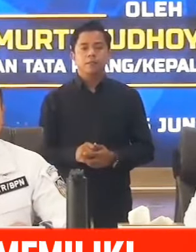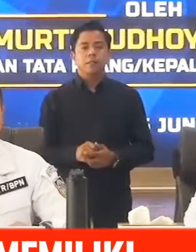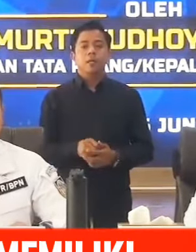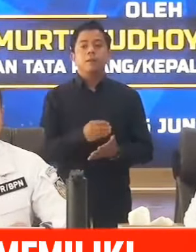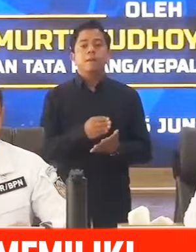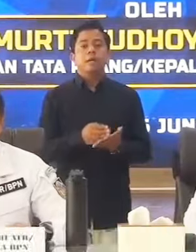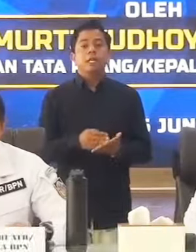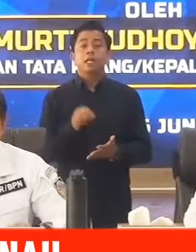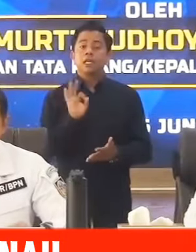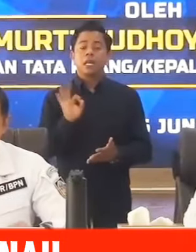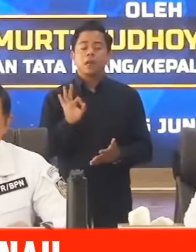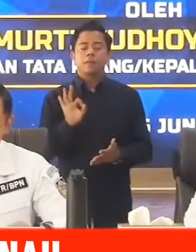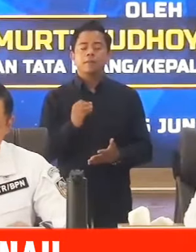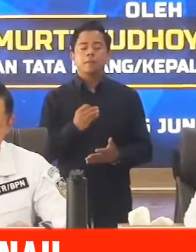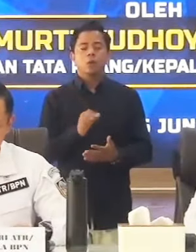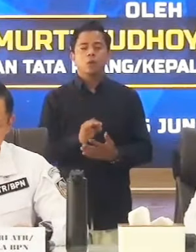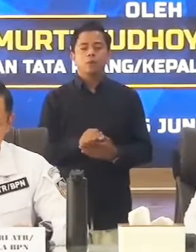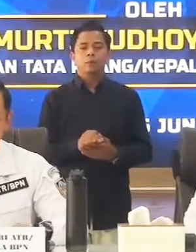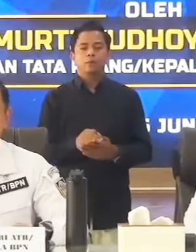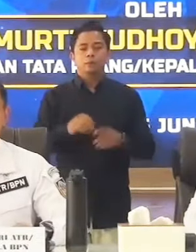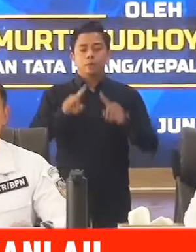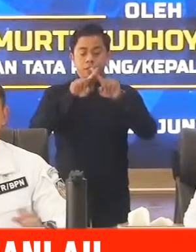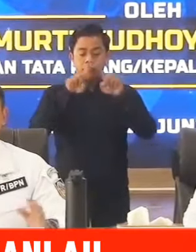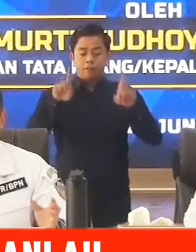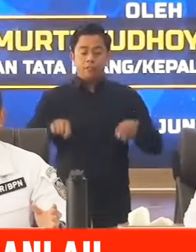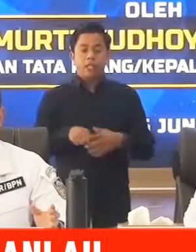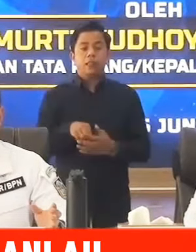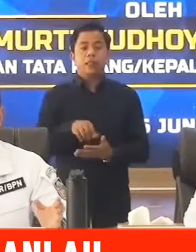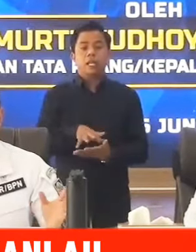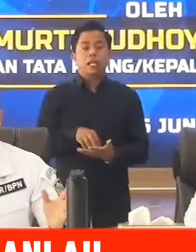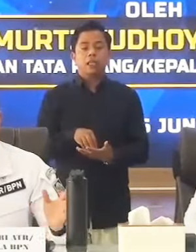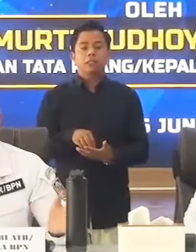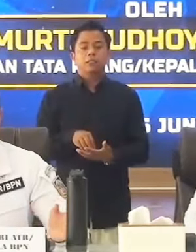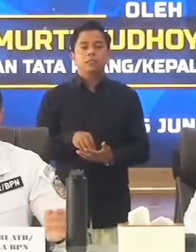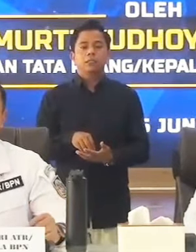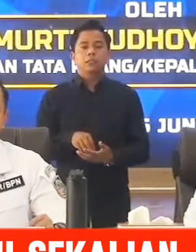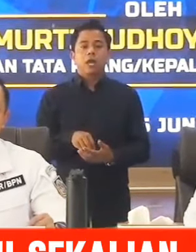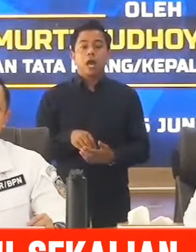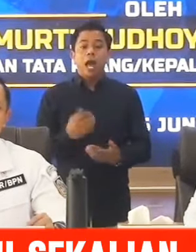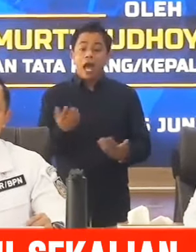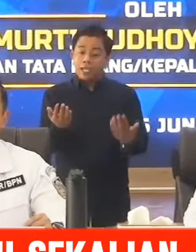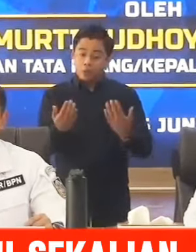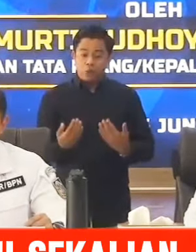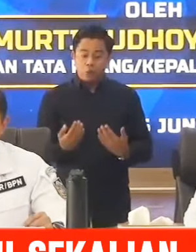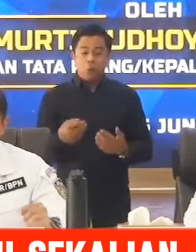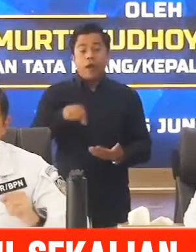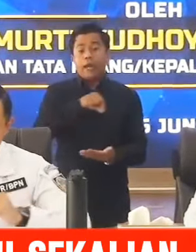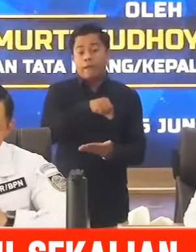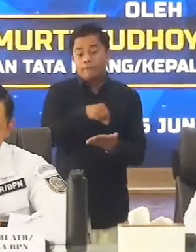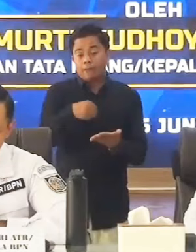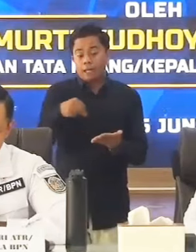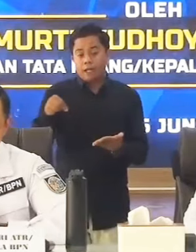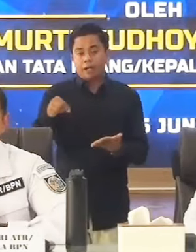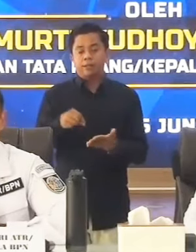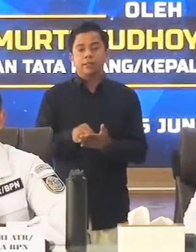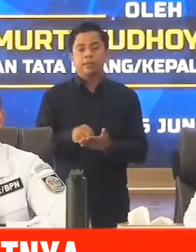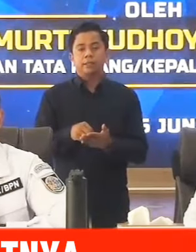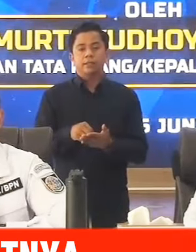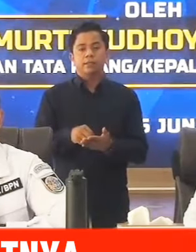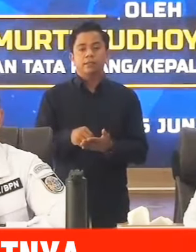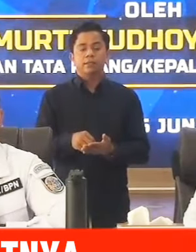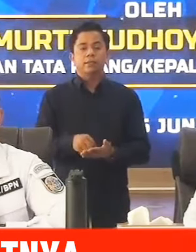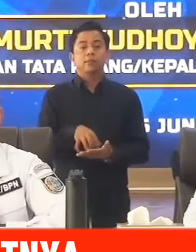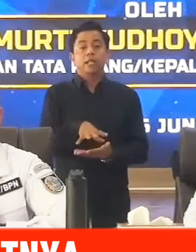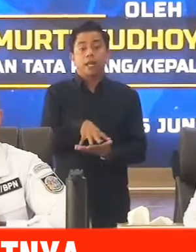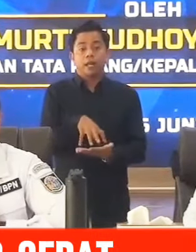belum memiliki sertifikat tanah, segera daftarkanlah tanah bapak dan ibu sekalian.